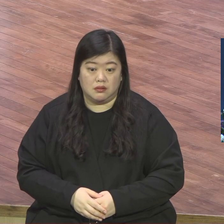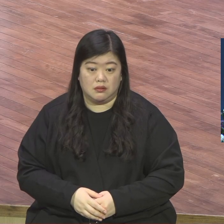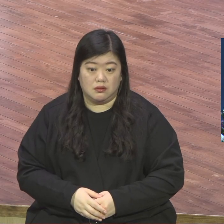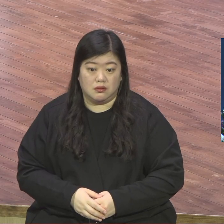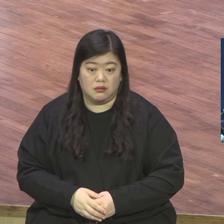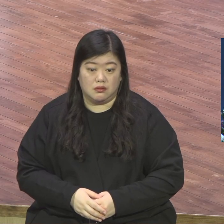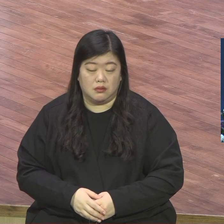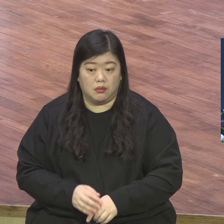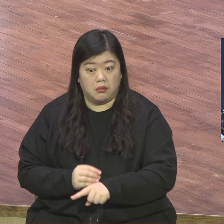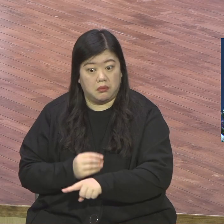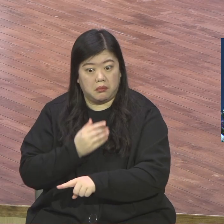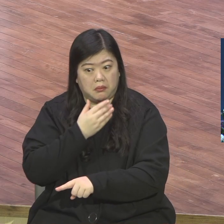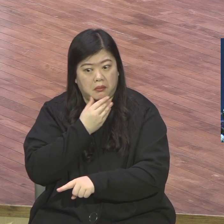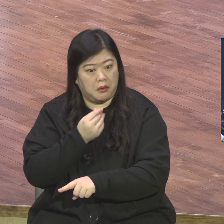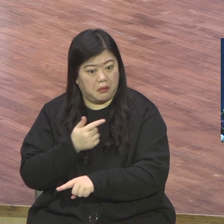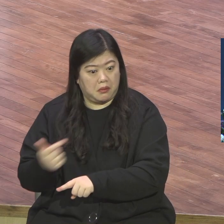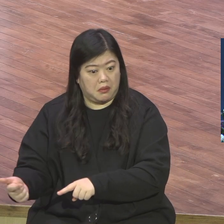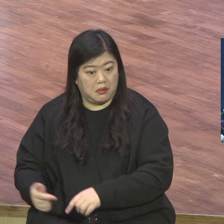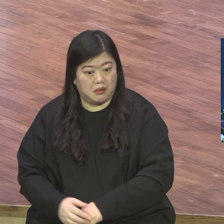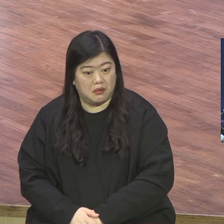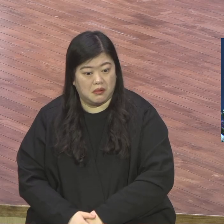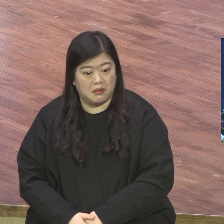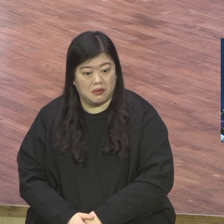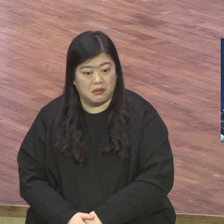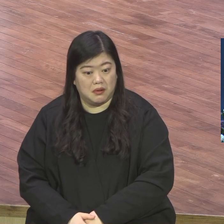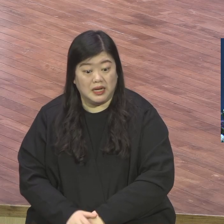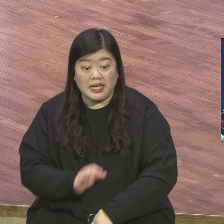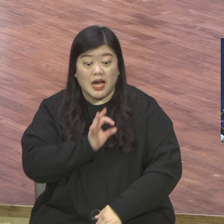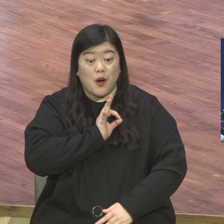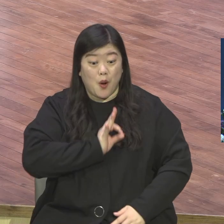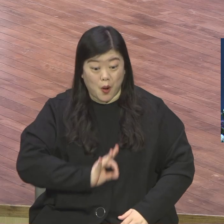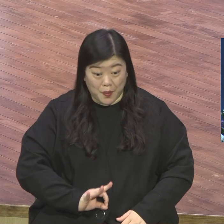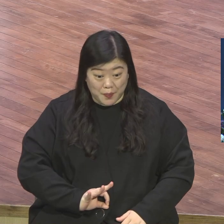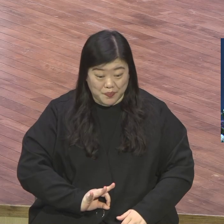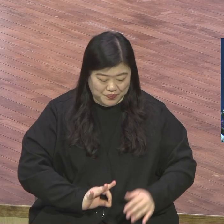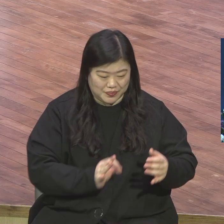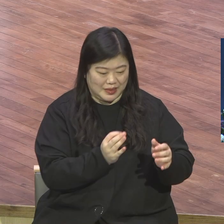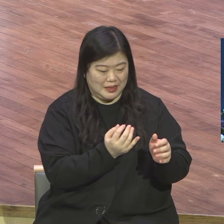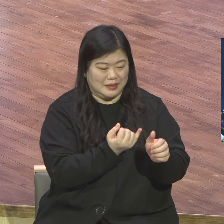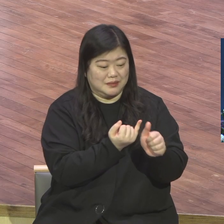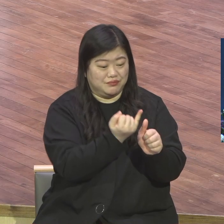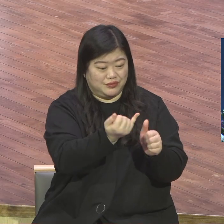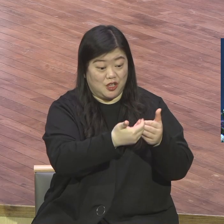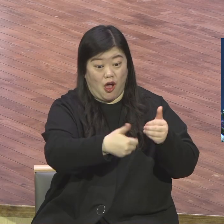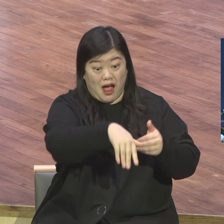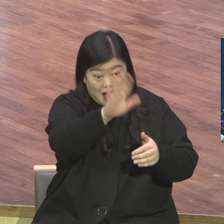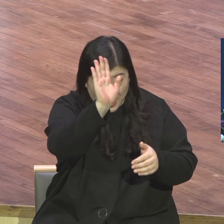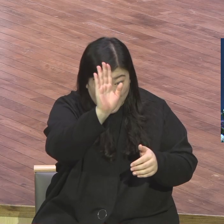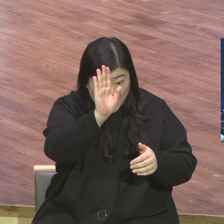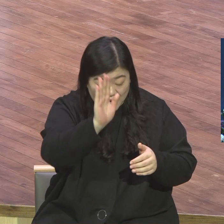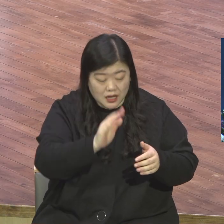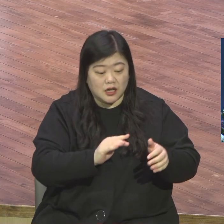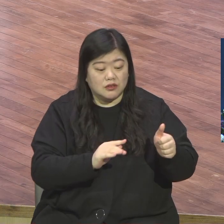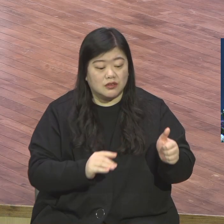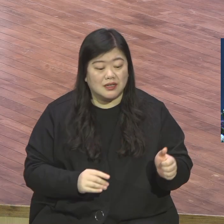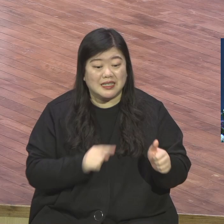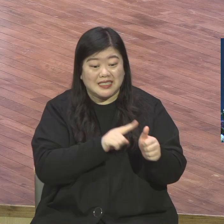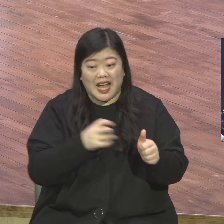그렇다면 이 욥이 새롭게 재혼한 아내의 미모가